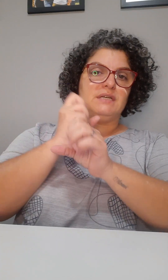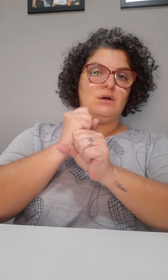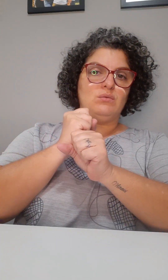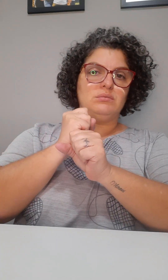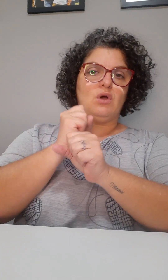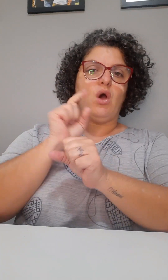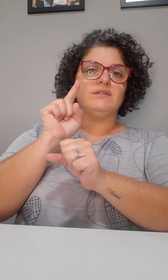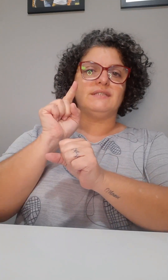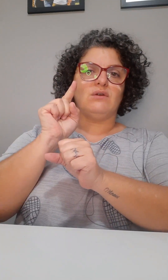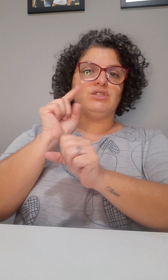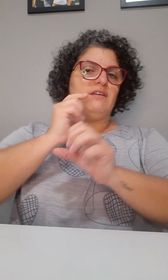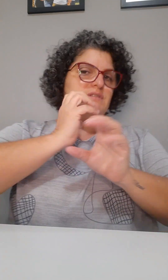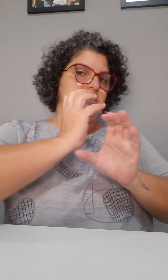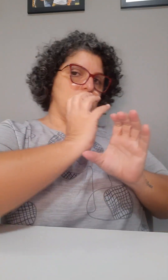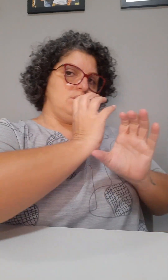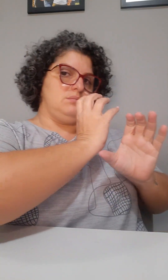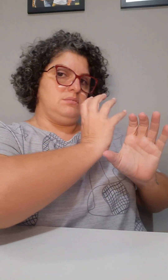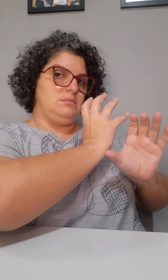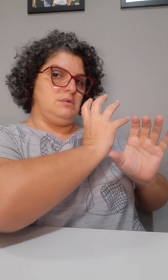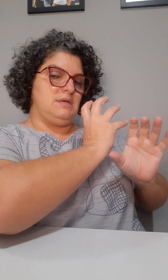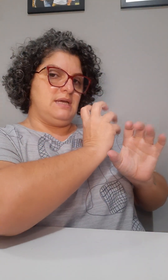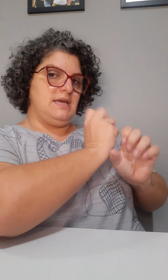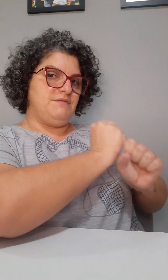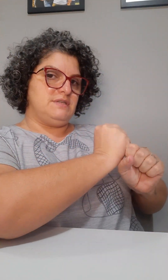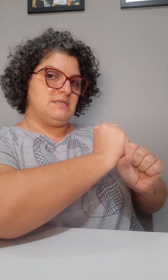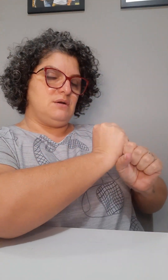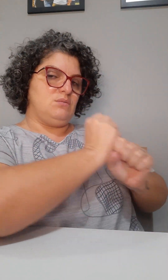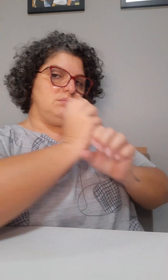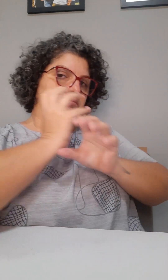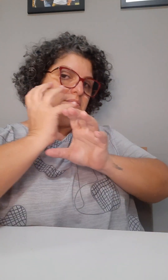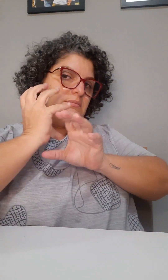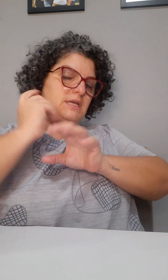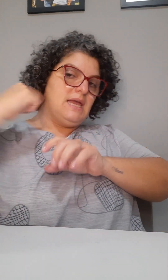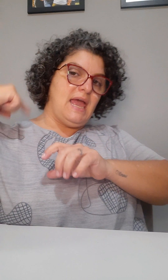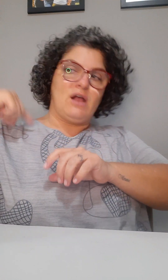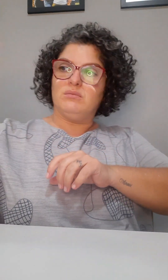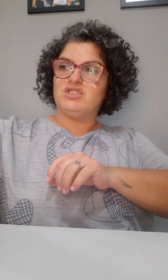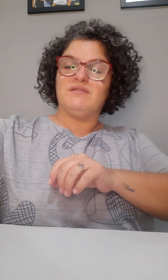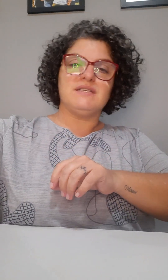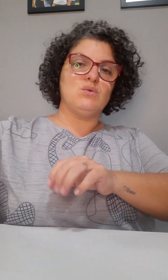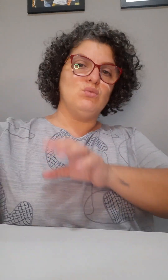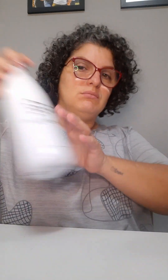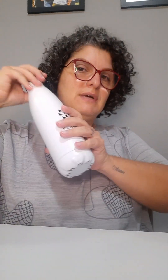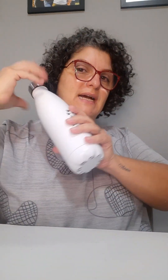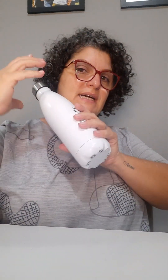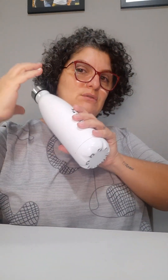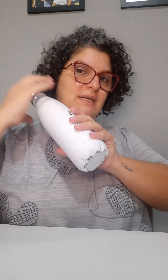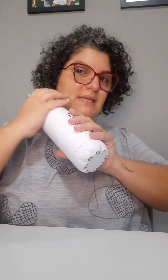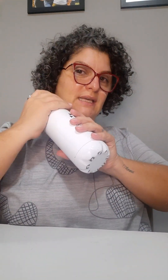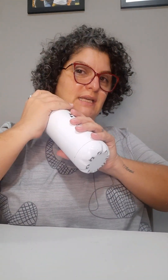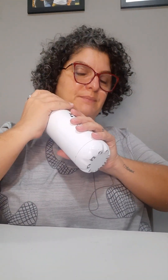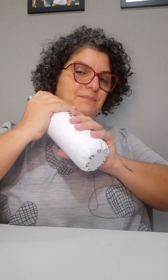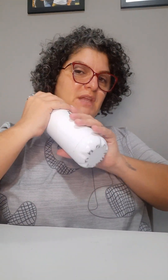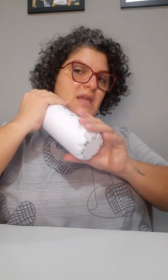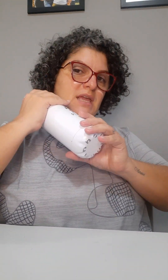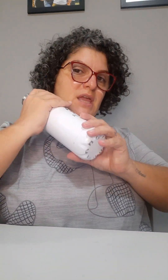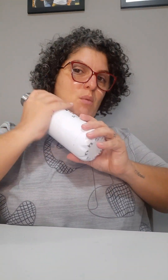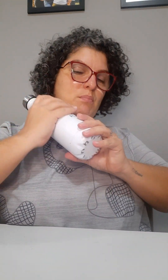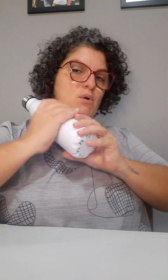revisão. Ó o sinal de revisão. Revisão. É como se tivesse um cano aqui. E eu